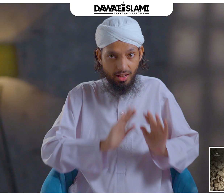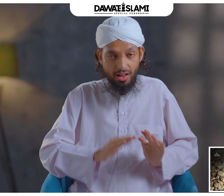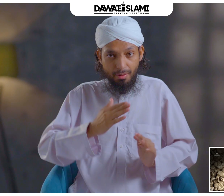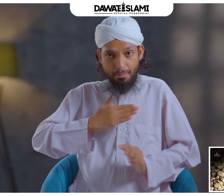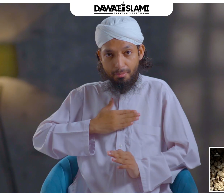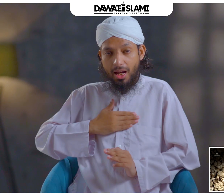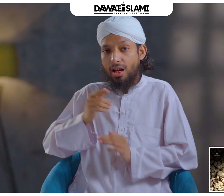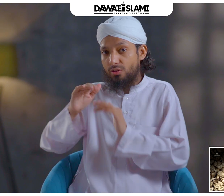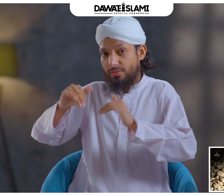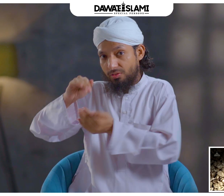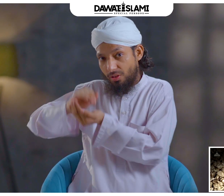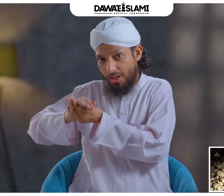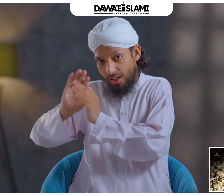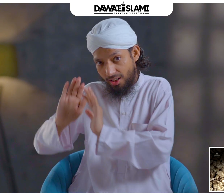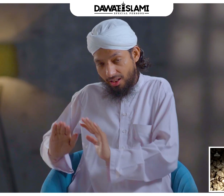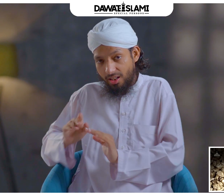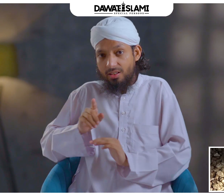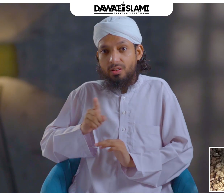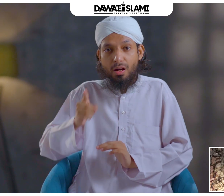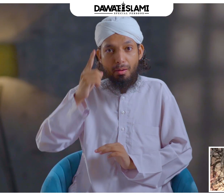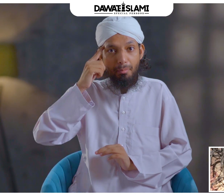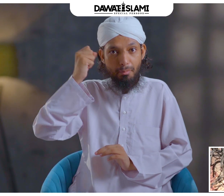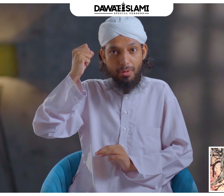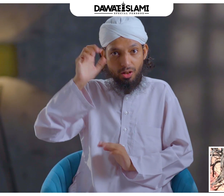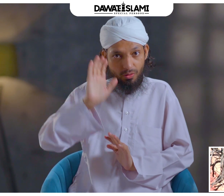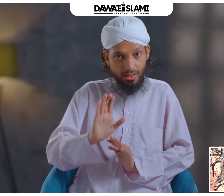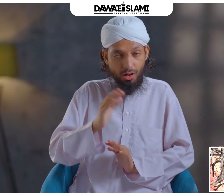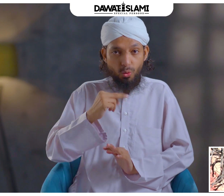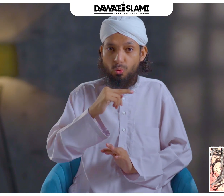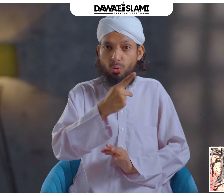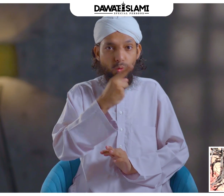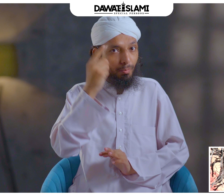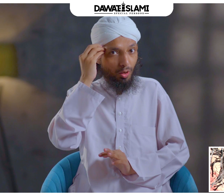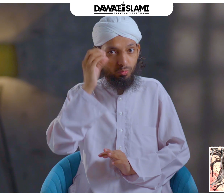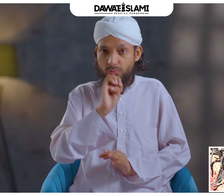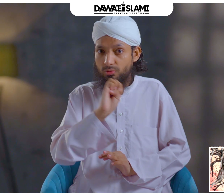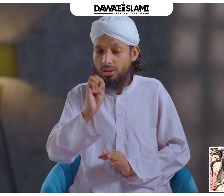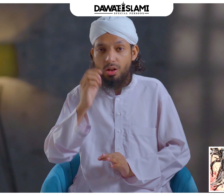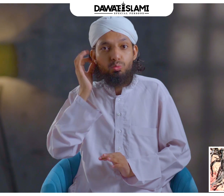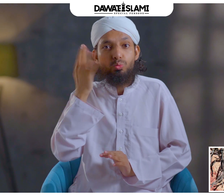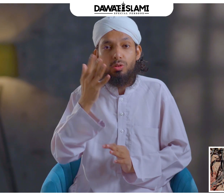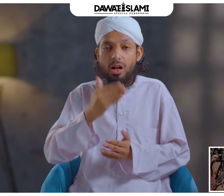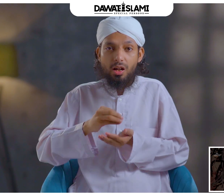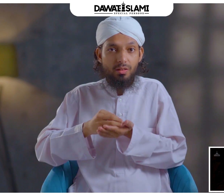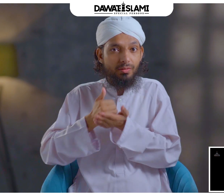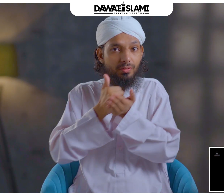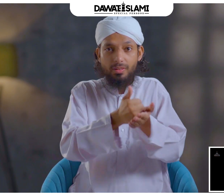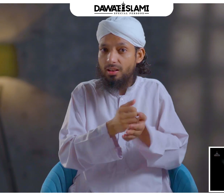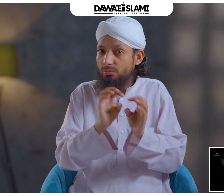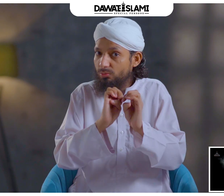سونا میرے حوالے کیا تھا، میں نے اسے ایک ایسی جگہ دفن کر دیا جس کا علم میرے سوا کسی کو نہیں ہے، اگر میں سونا اس کے حوالے نہ